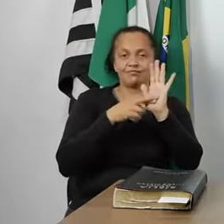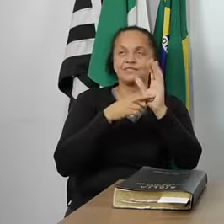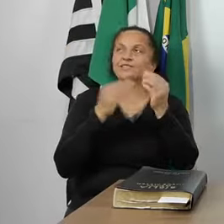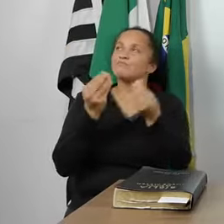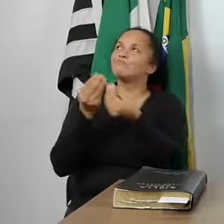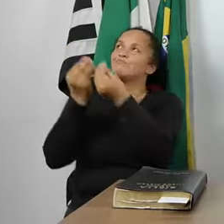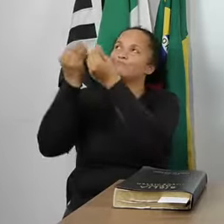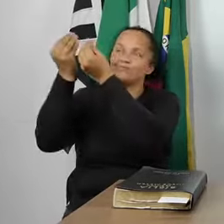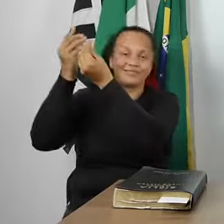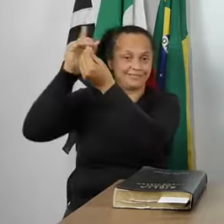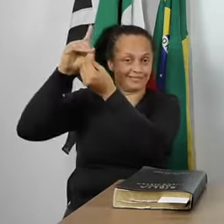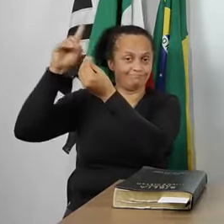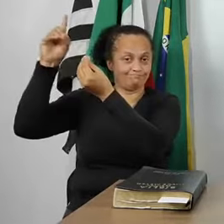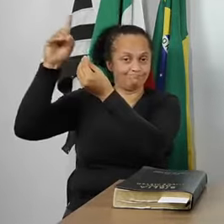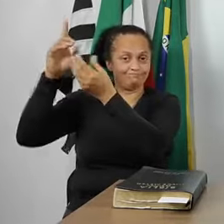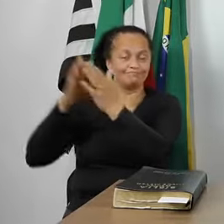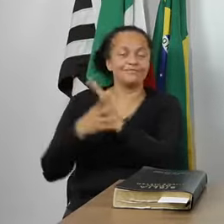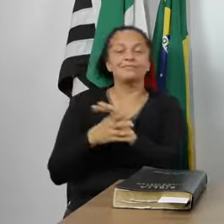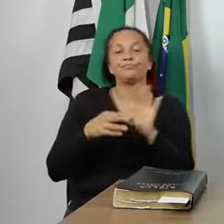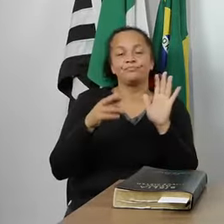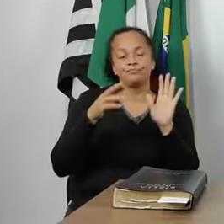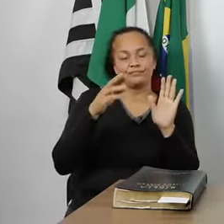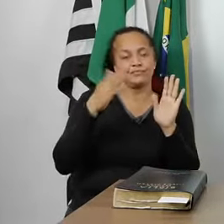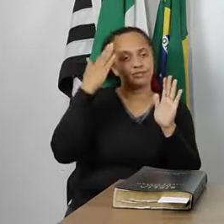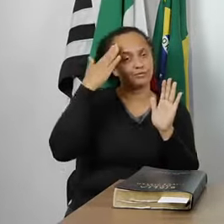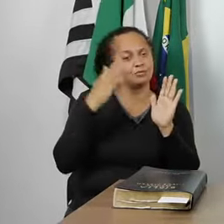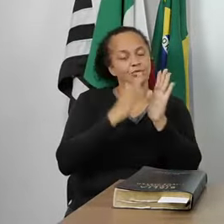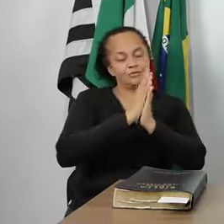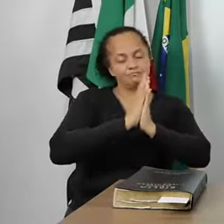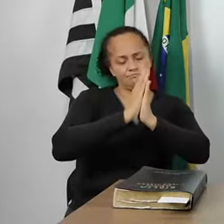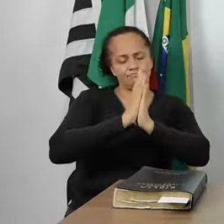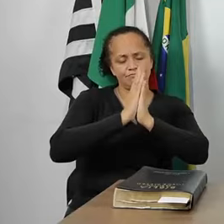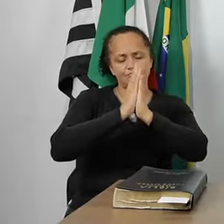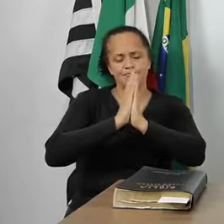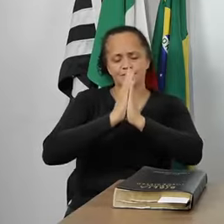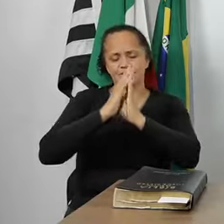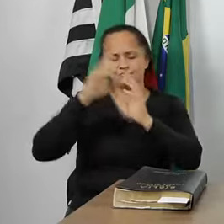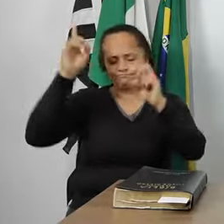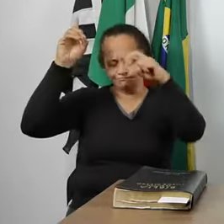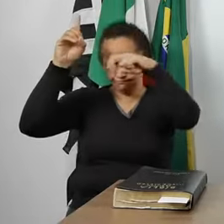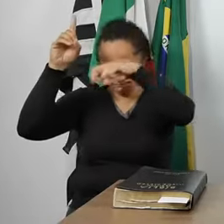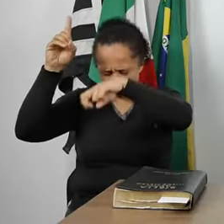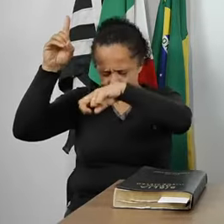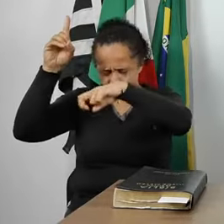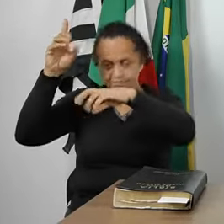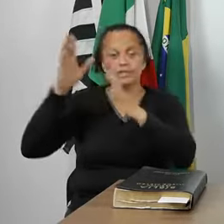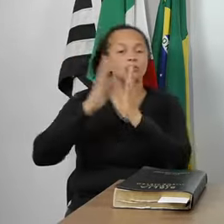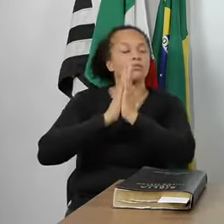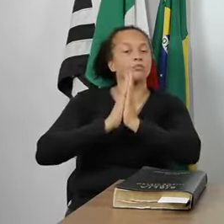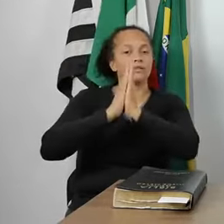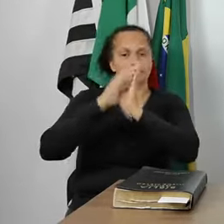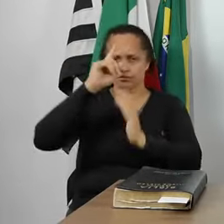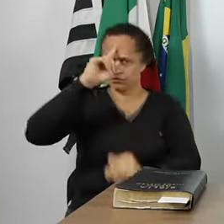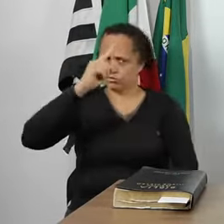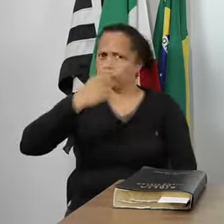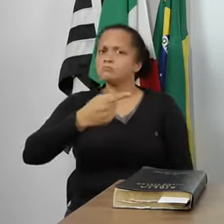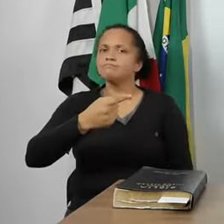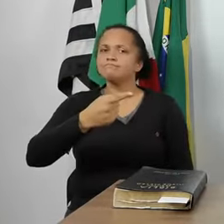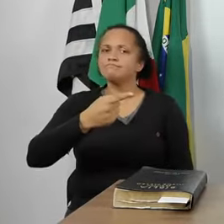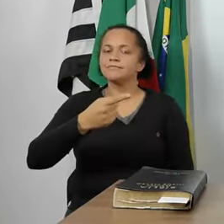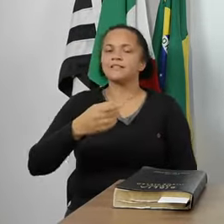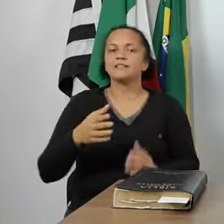ou de dedicação, a oração de entrega, a oração de autoridade e a oração